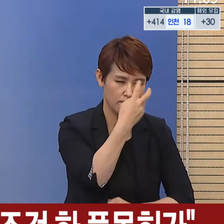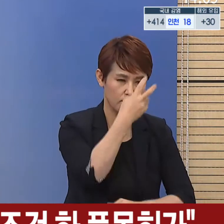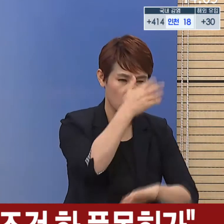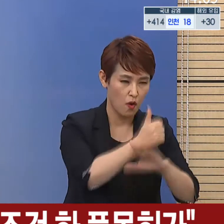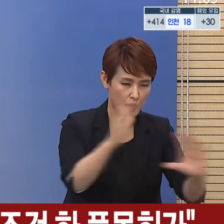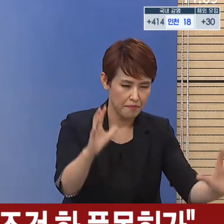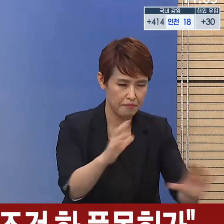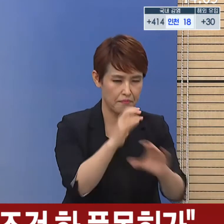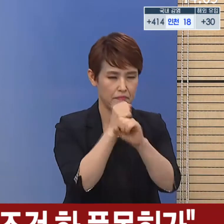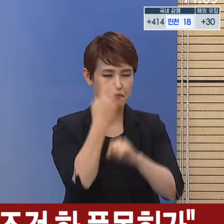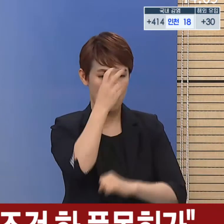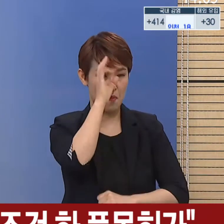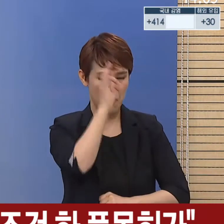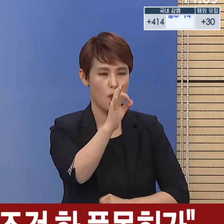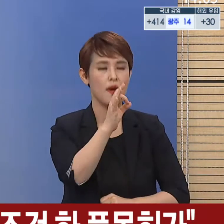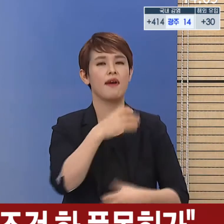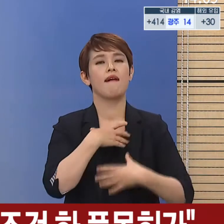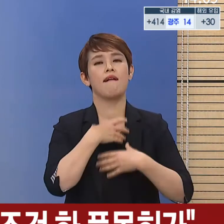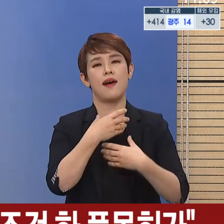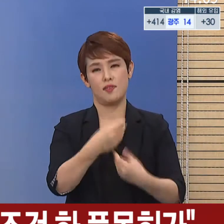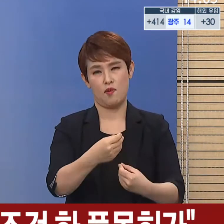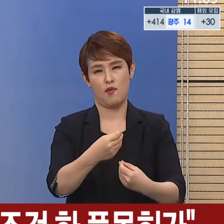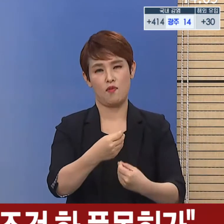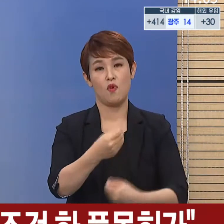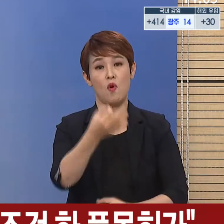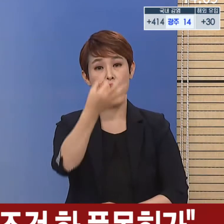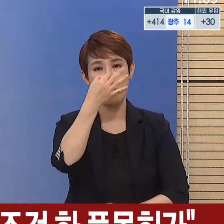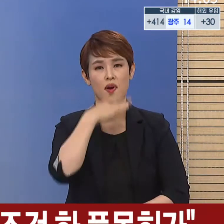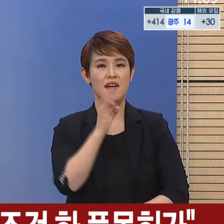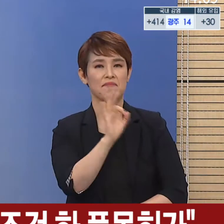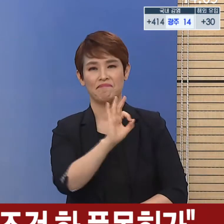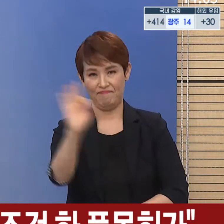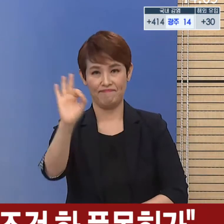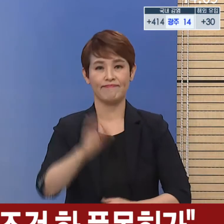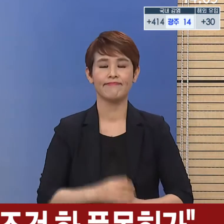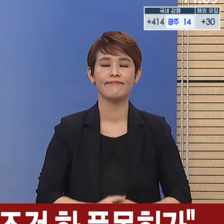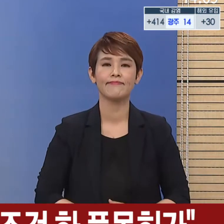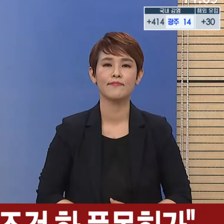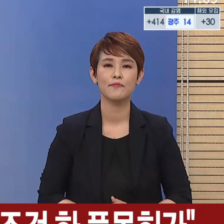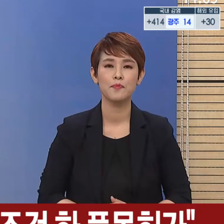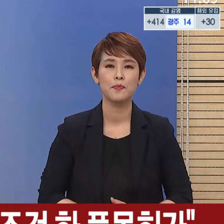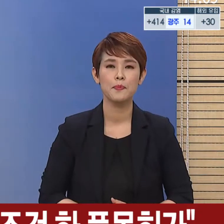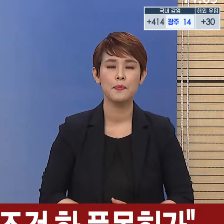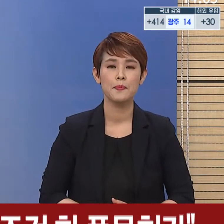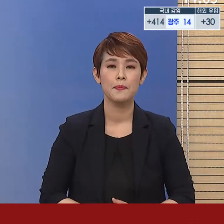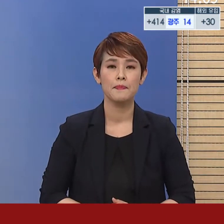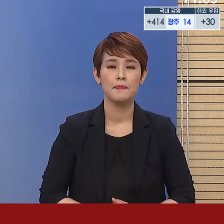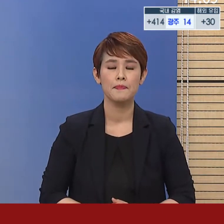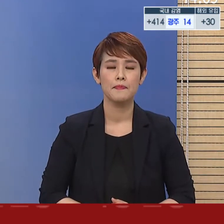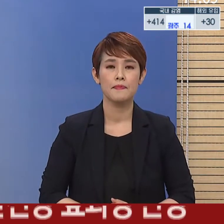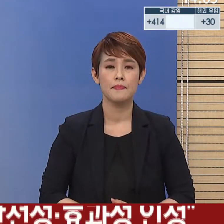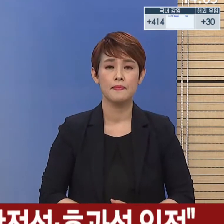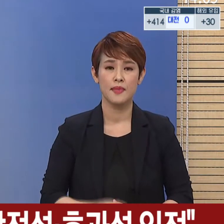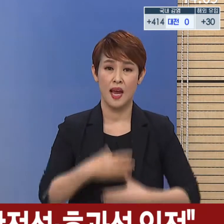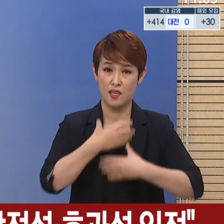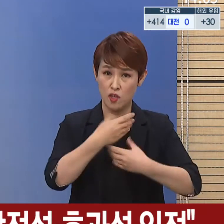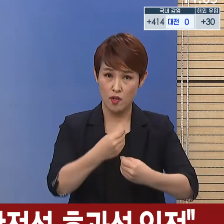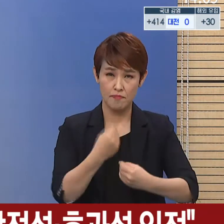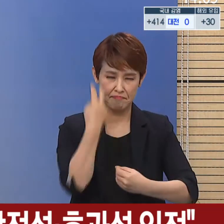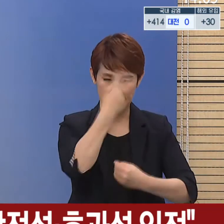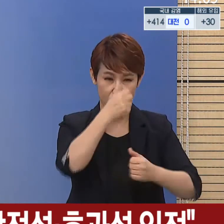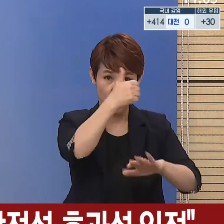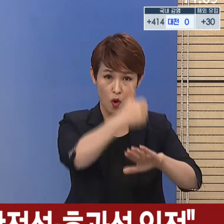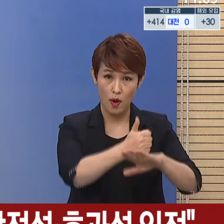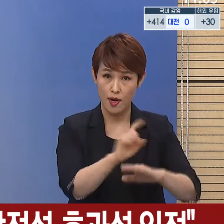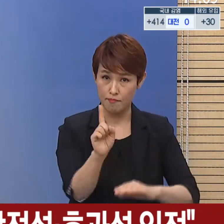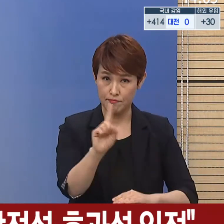종합적으로 검토하여 안전성과 효과성을 인정한 것입니다. 먼저 안전성에 대한 심사